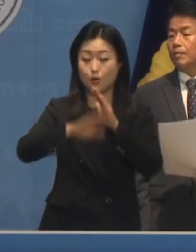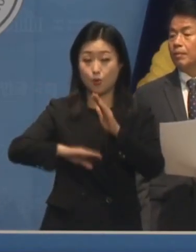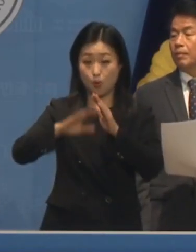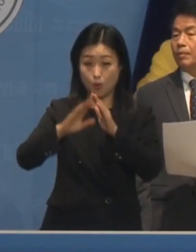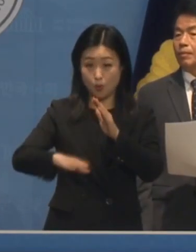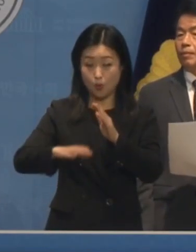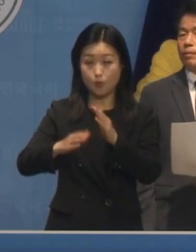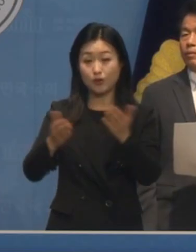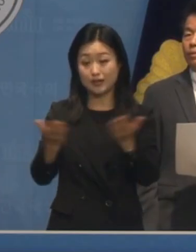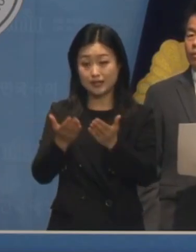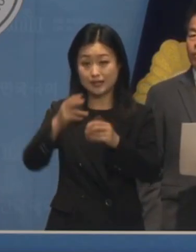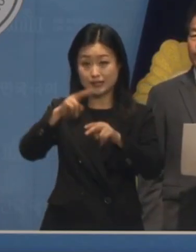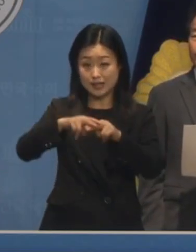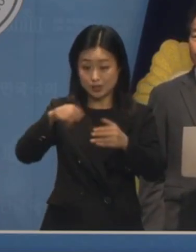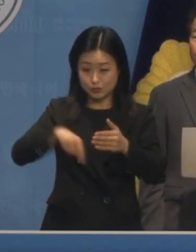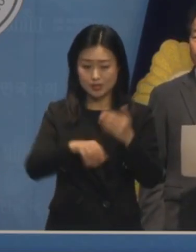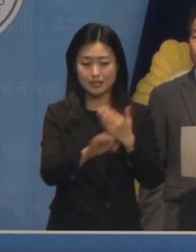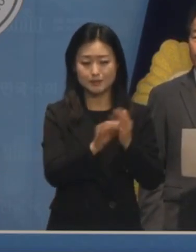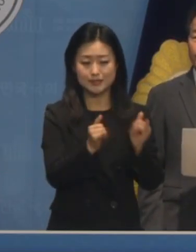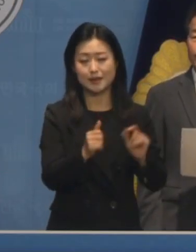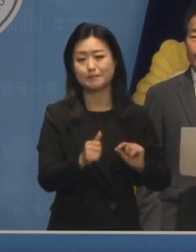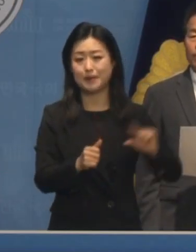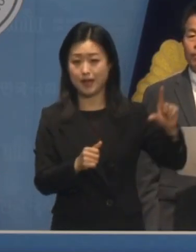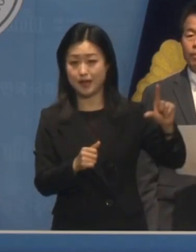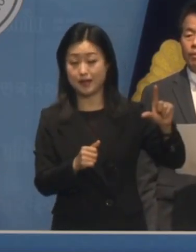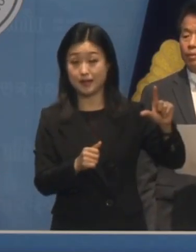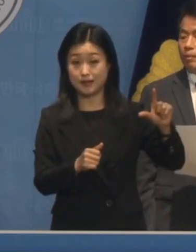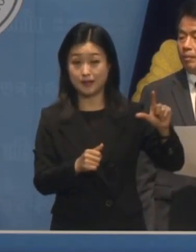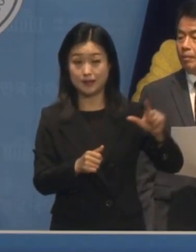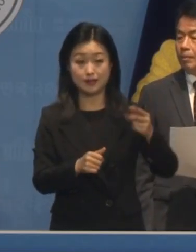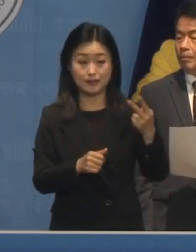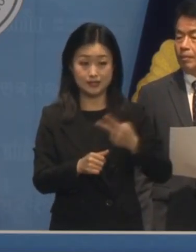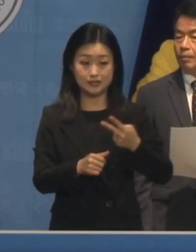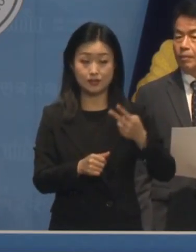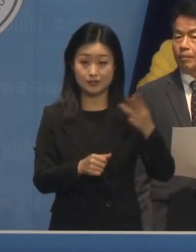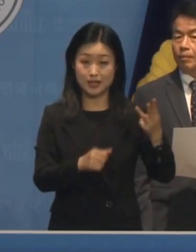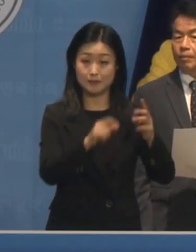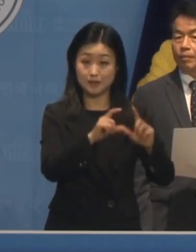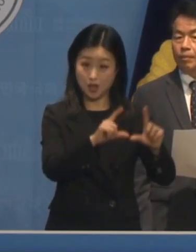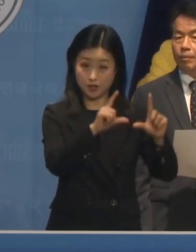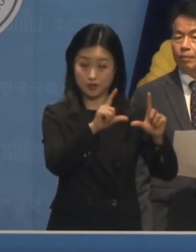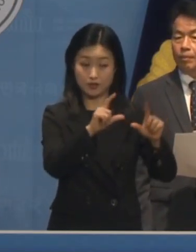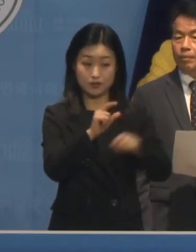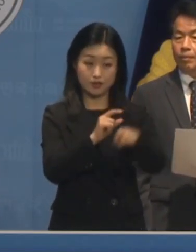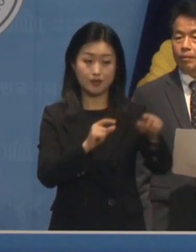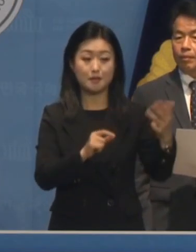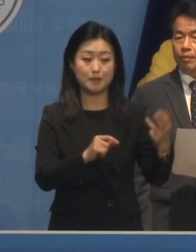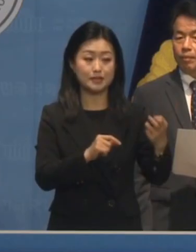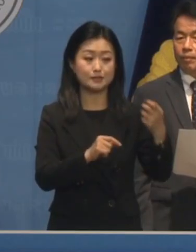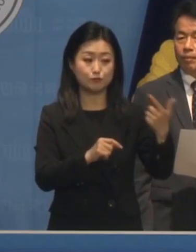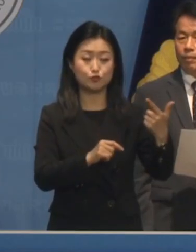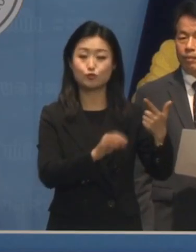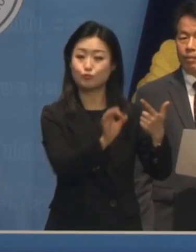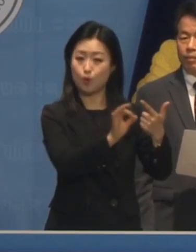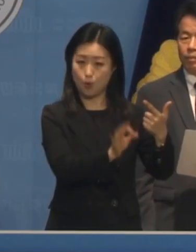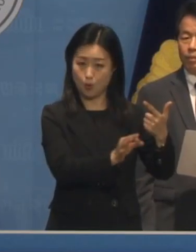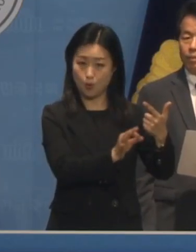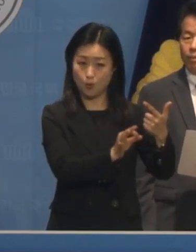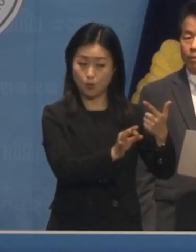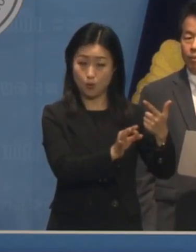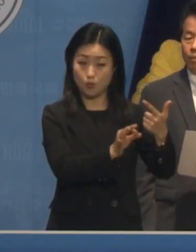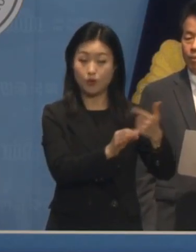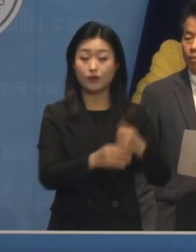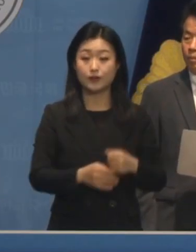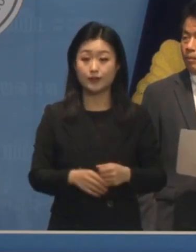비율이 가장 높은 기관이었습니다 20 2003년 기준으로 비정규직 비율 86.9%